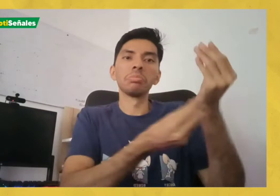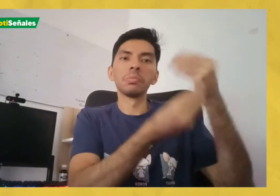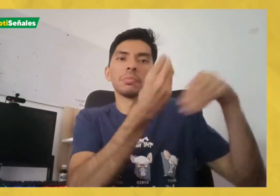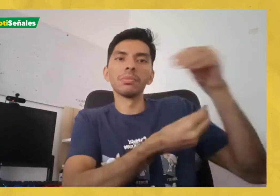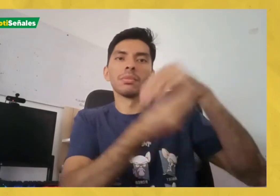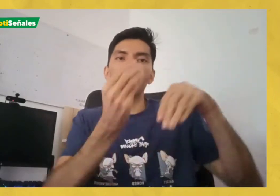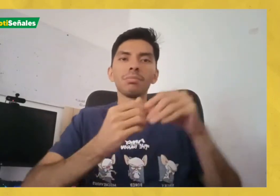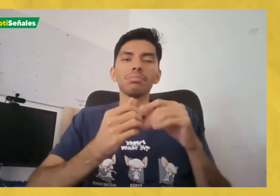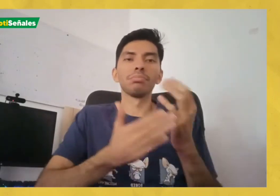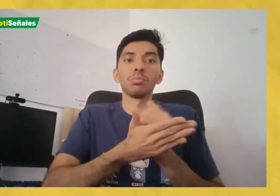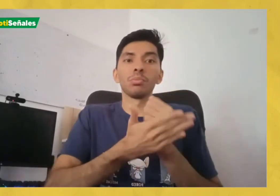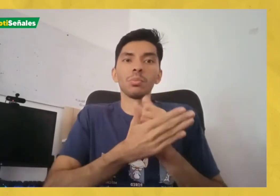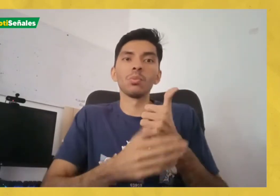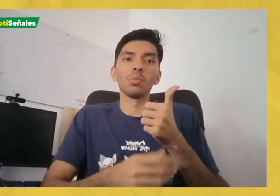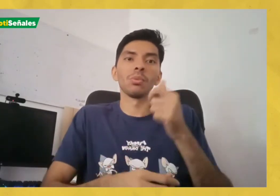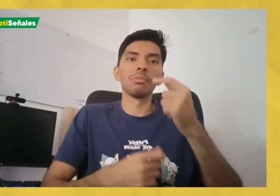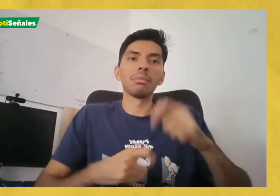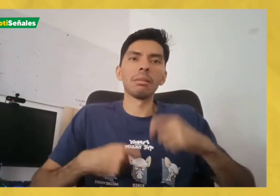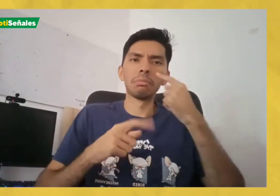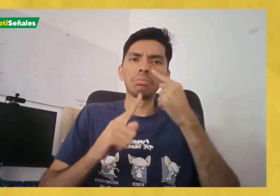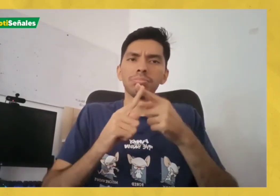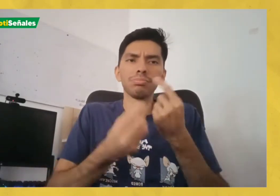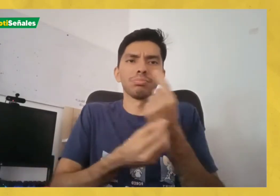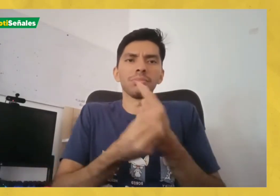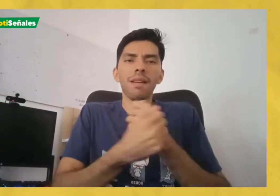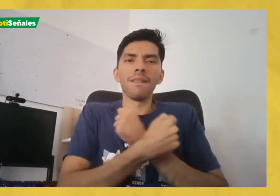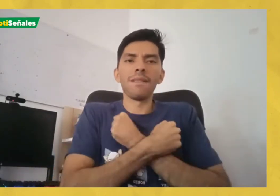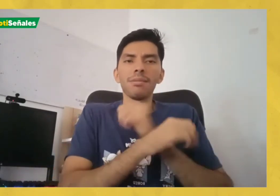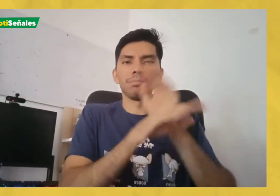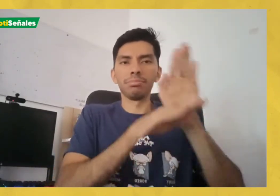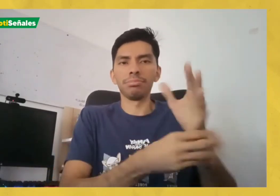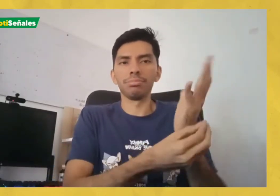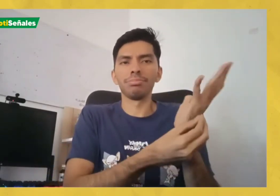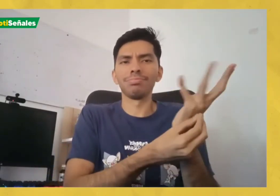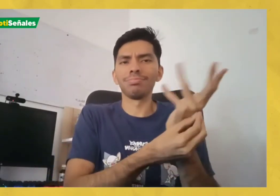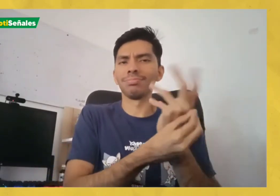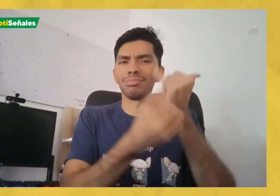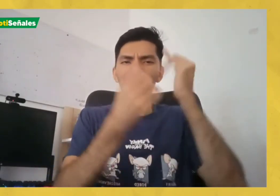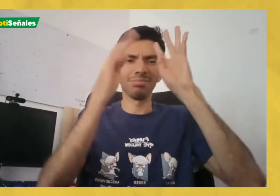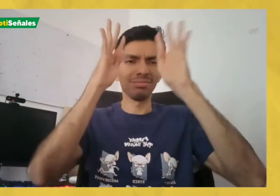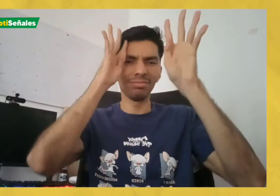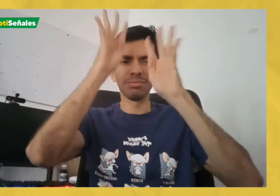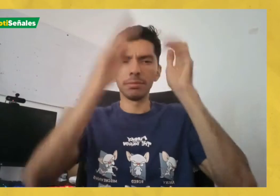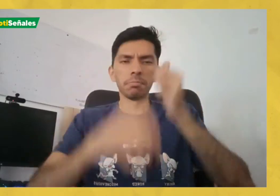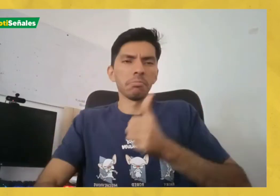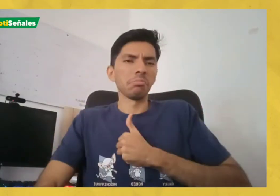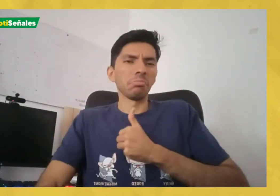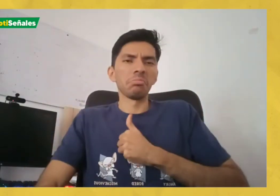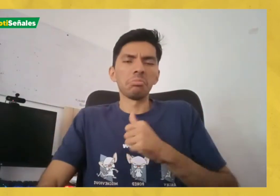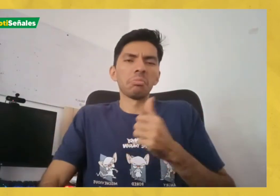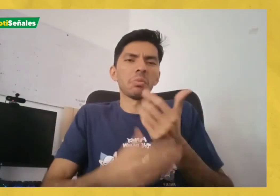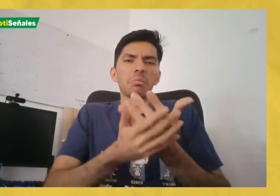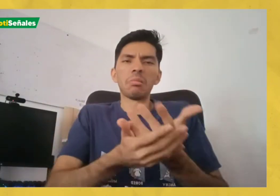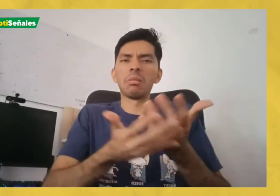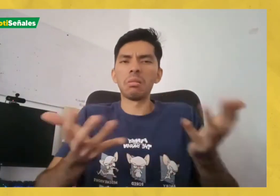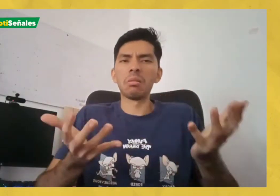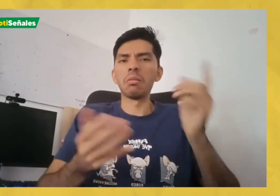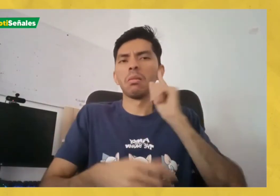pueden contactar al negocio de forma virtual y eso representa más ventas y más rentabilidad para su negocio como el diseño el arte y la creatividad